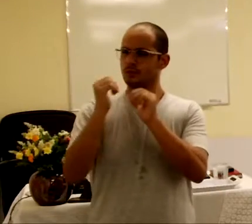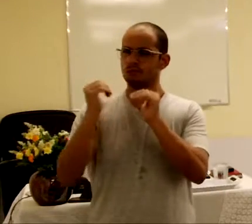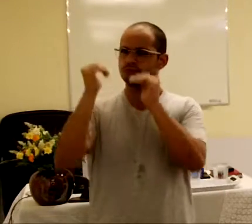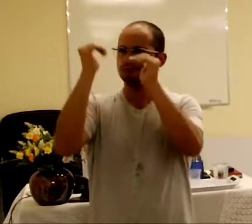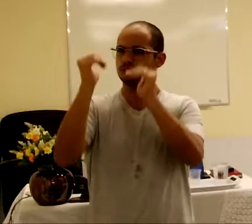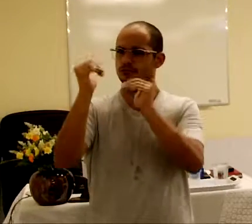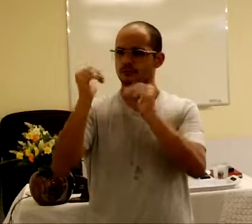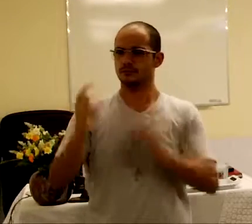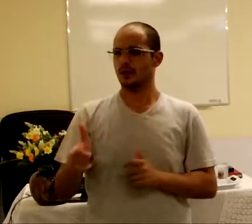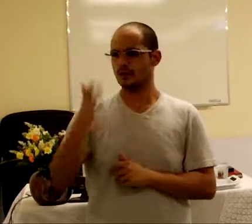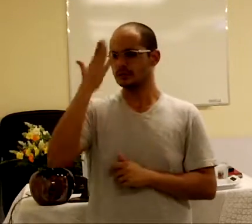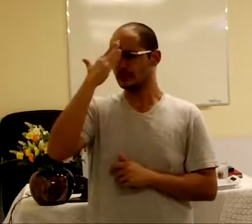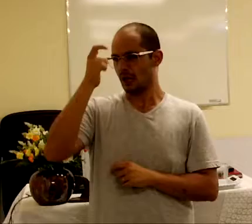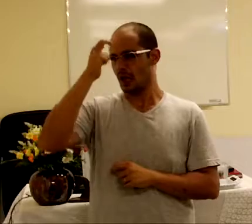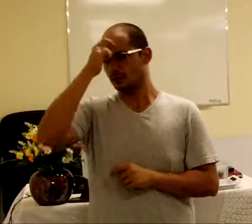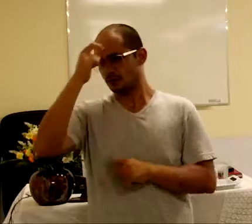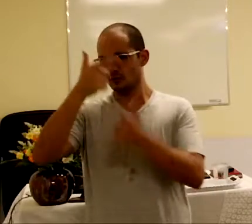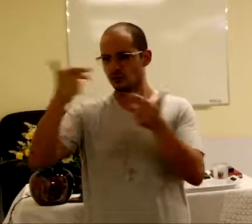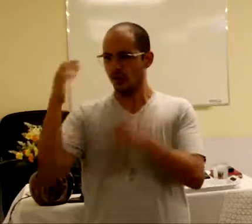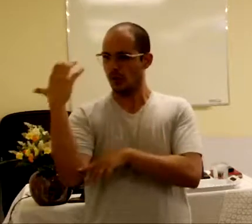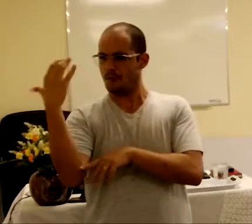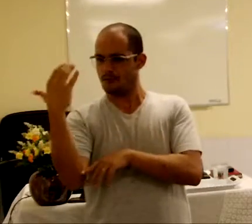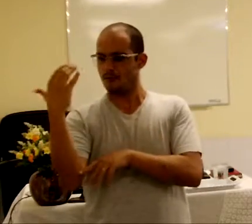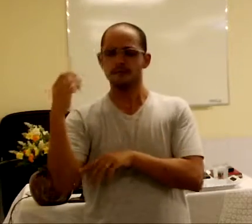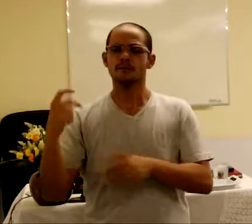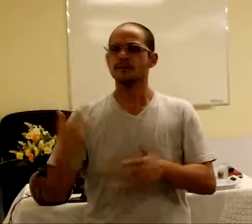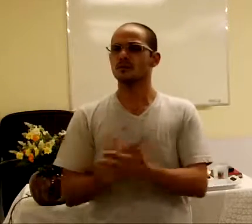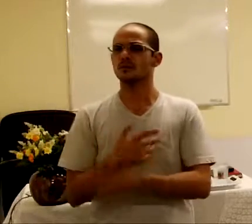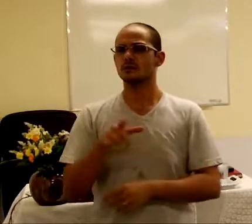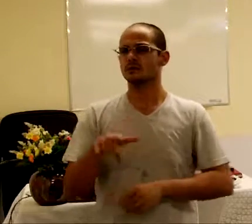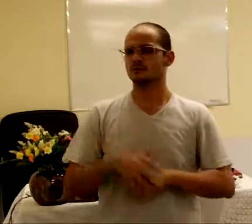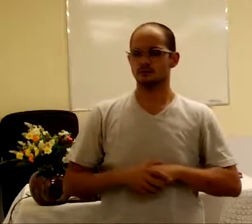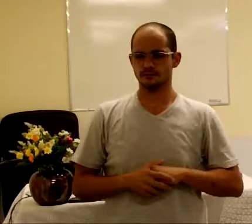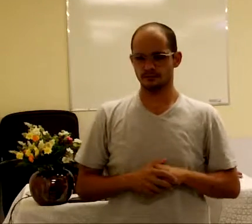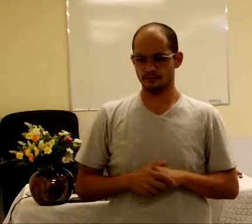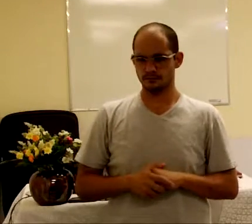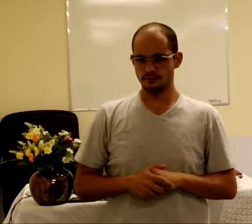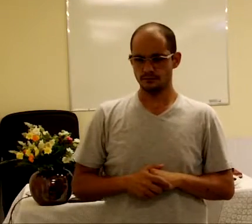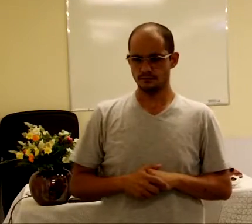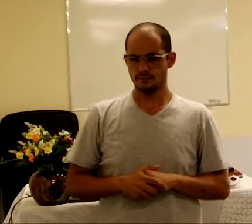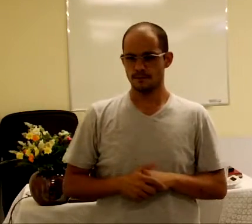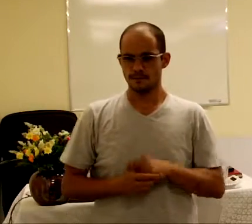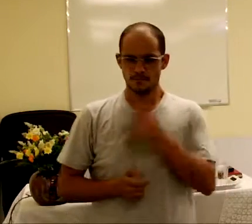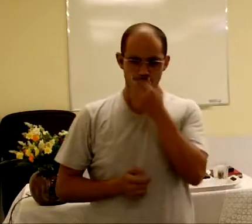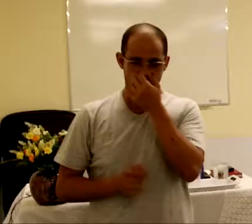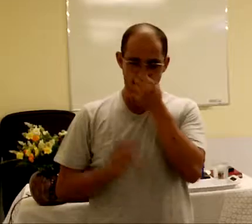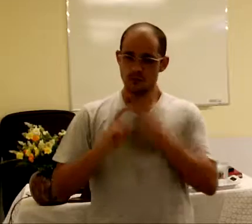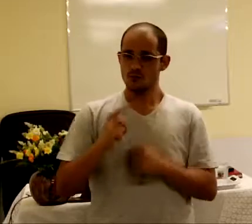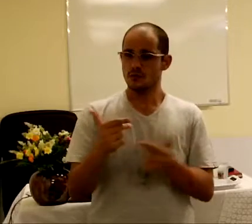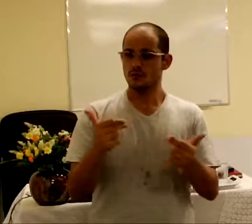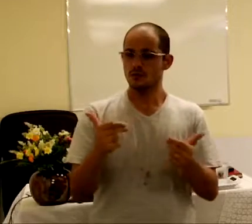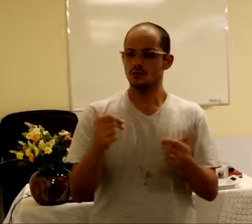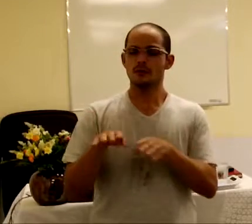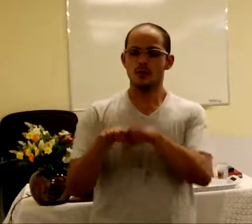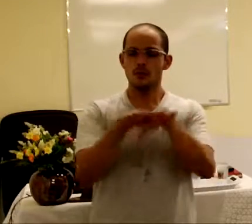explicação, mas aí elas se deparam com o fenômeno que ninguém pode escapar, como diz no Alto da Compadecida, né? O fenômeno que iguala